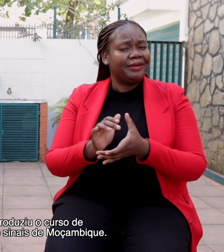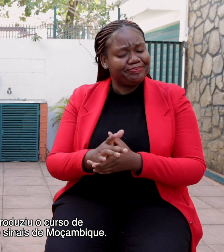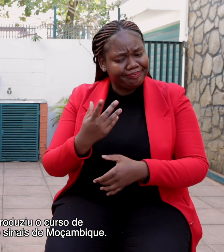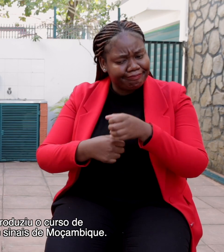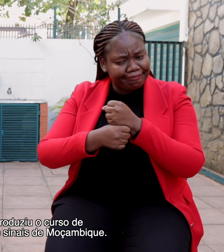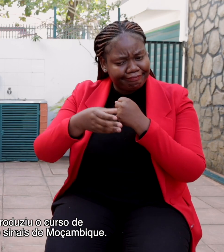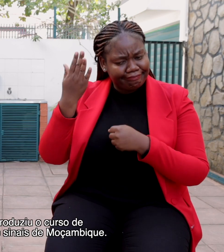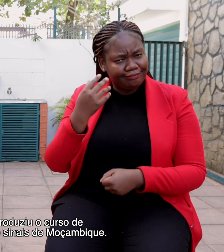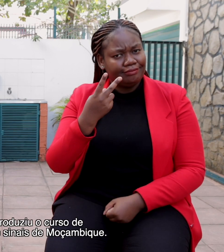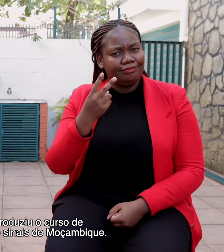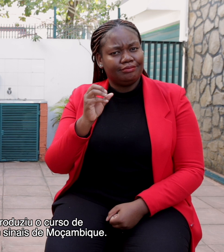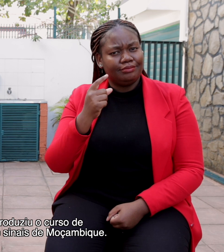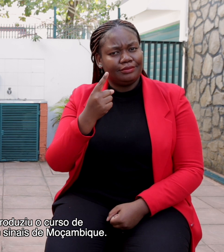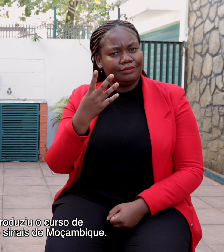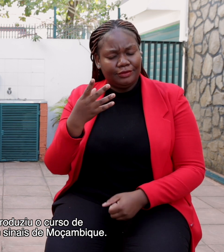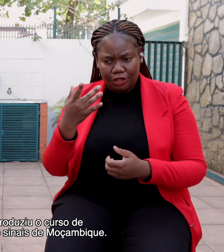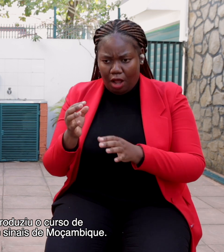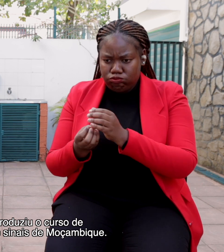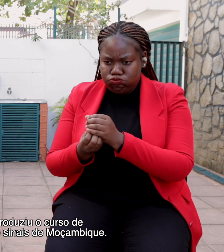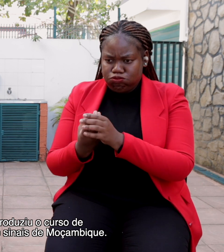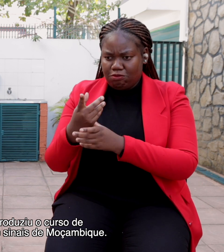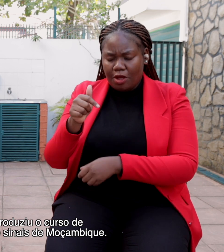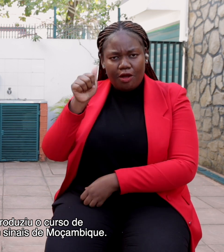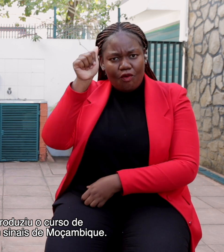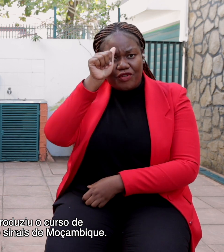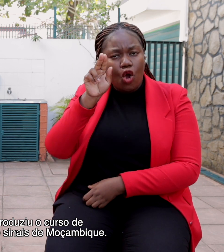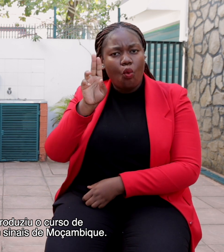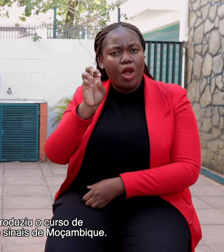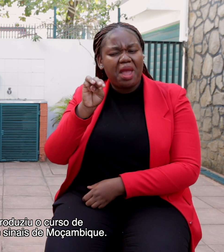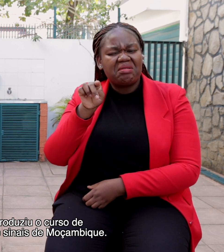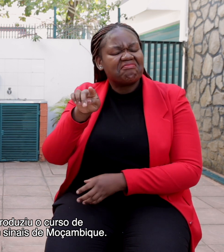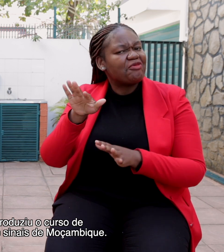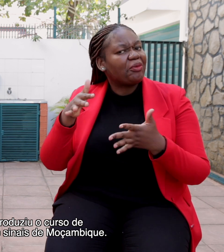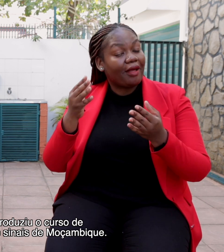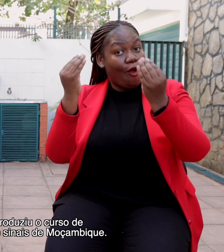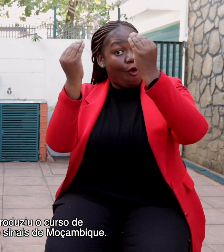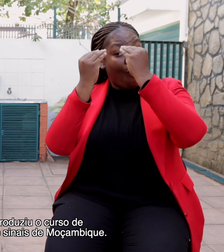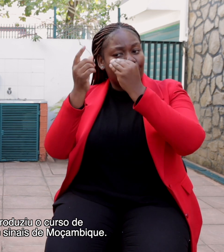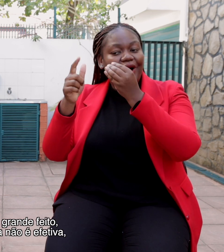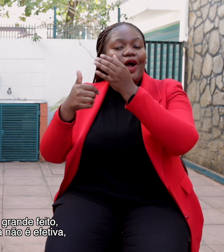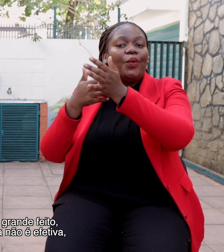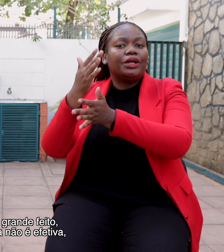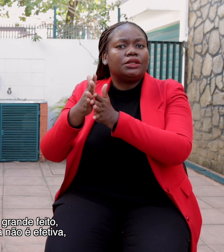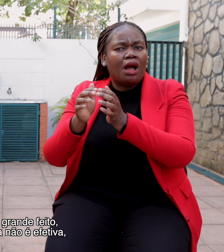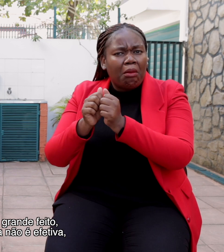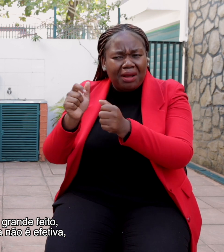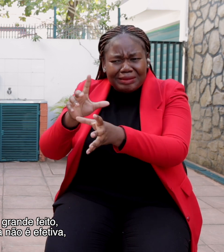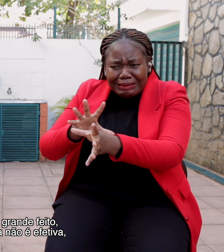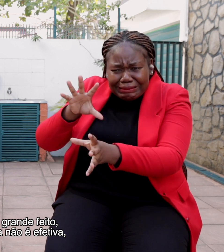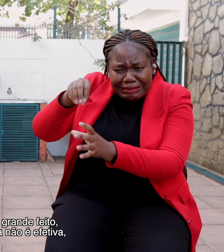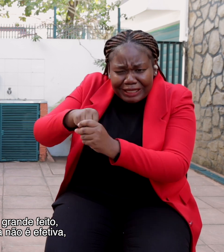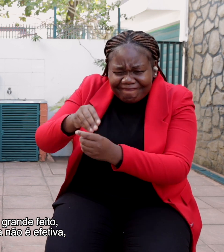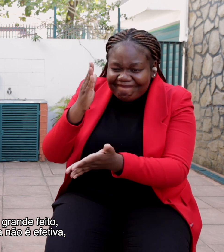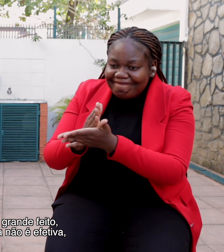Em 2014, a UEM introduziu o curso de licenciatura em Língua de Sinais de Moçambique. Apesar deste